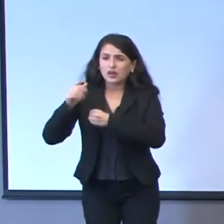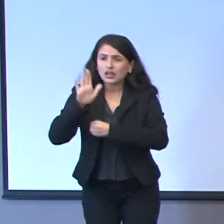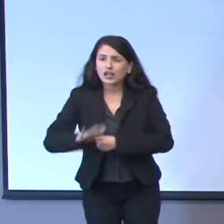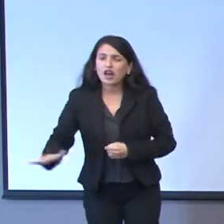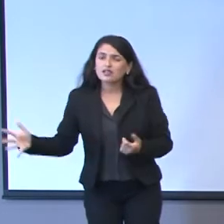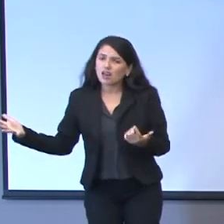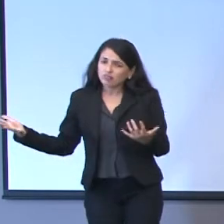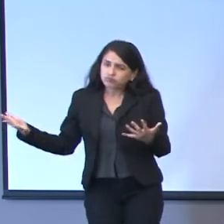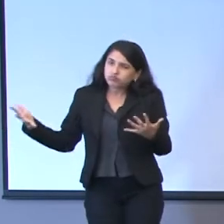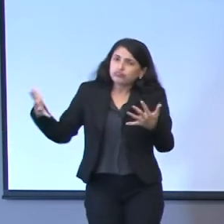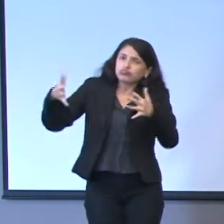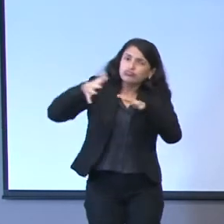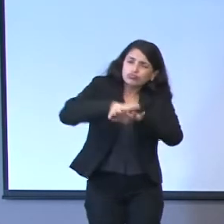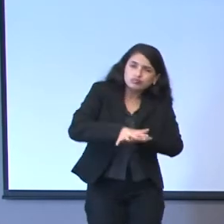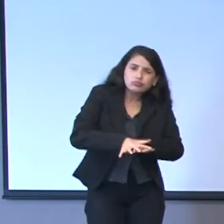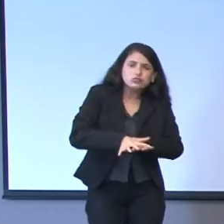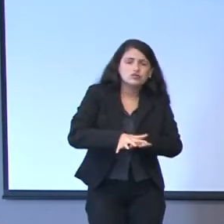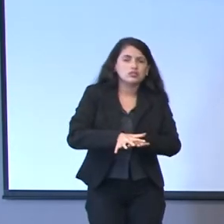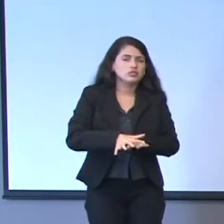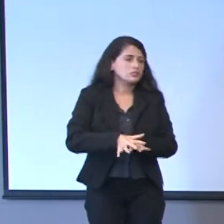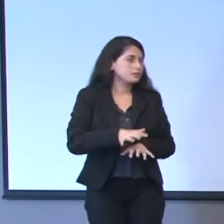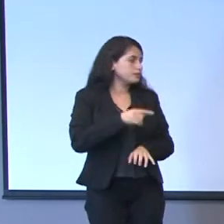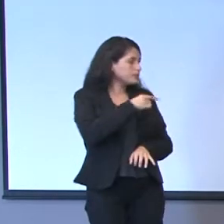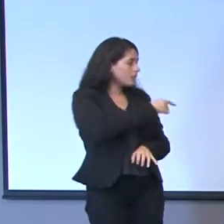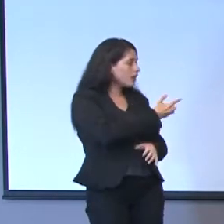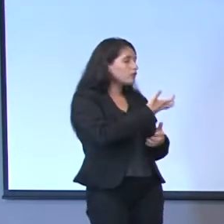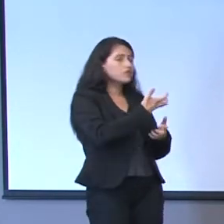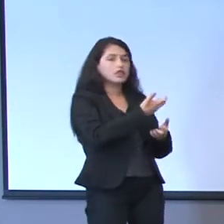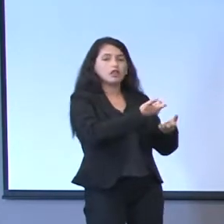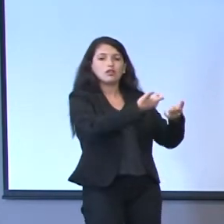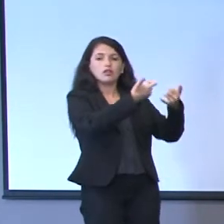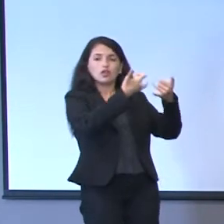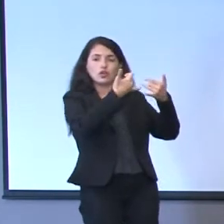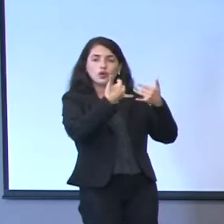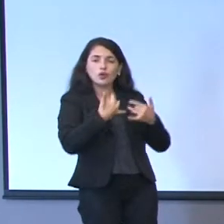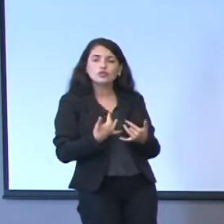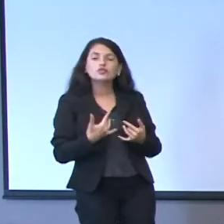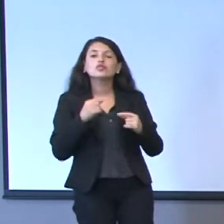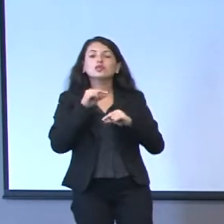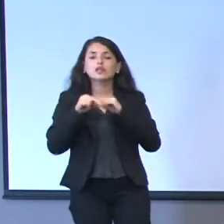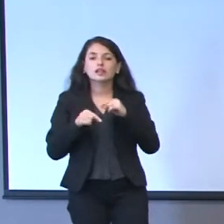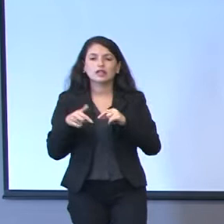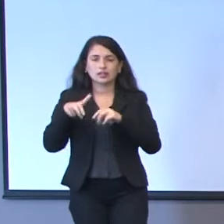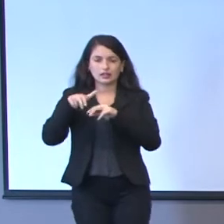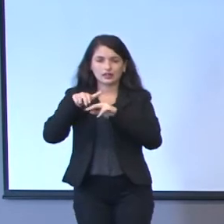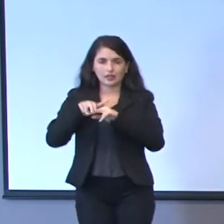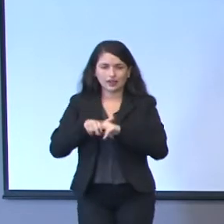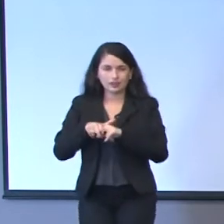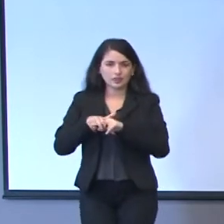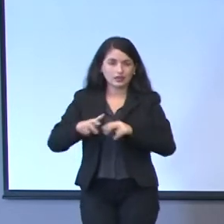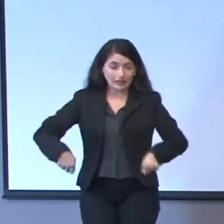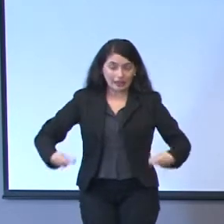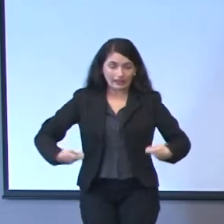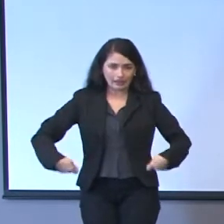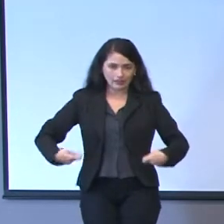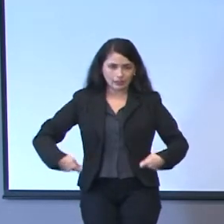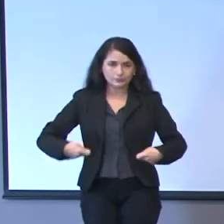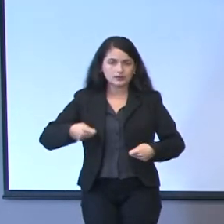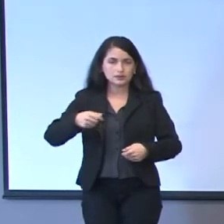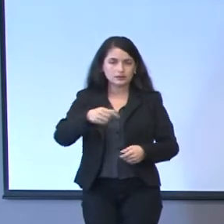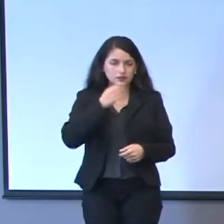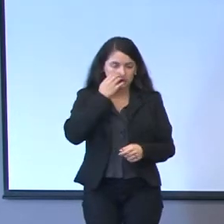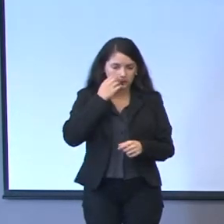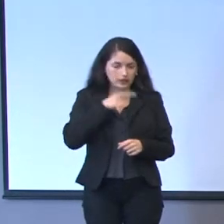eu queria que você contasse um pouquinho sobre a cadeira, porque eu acho que a cadeira tem muito a ver com essa escola que você visitou no extremo leste, né?